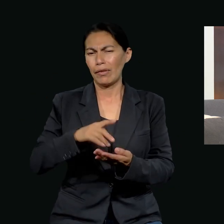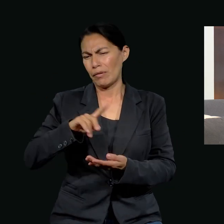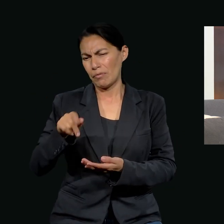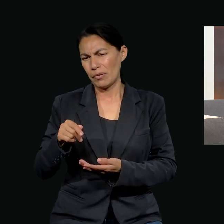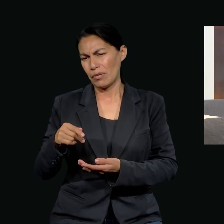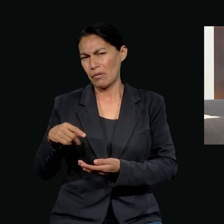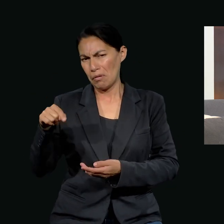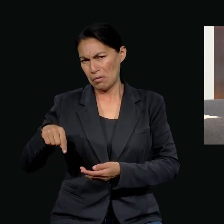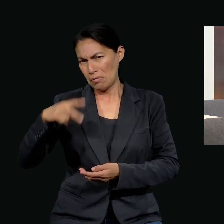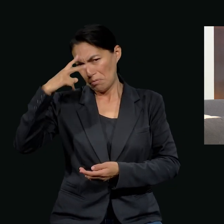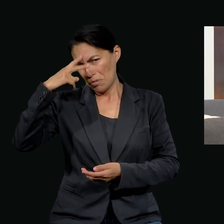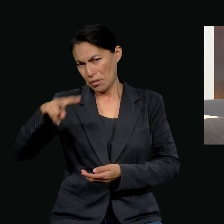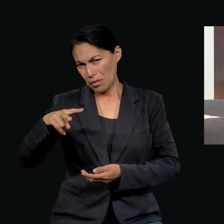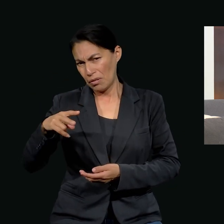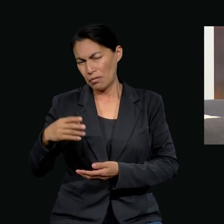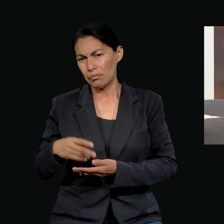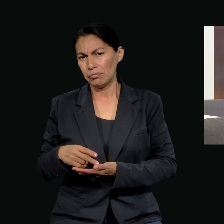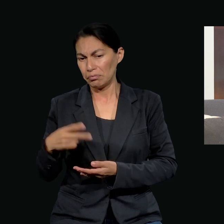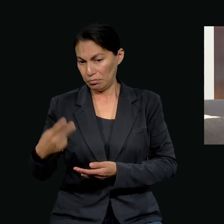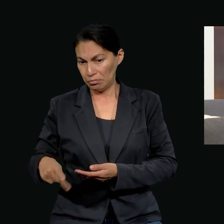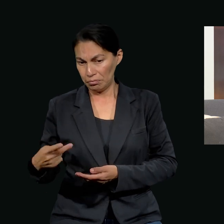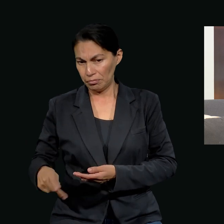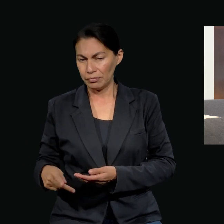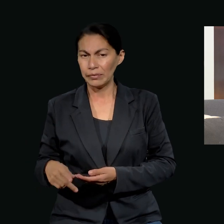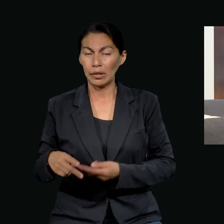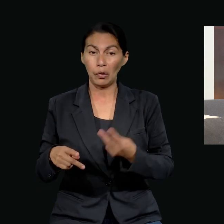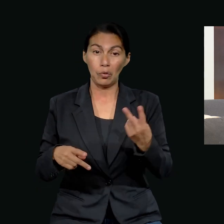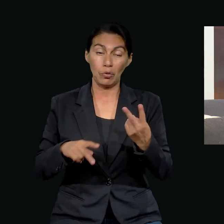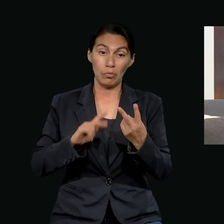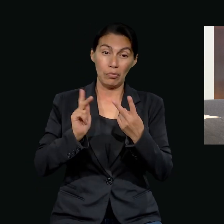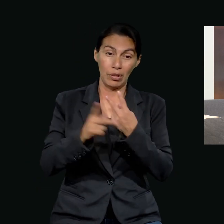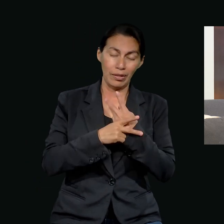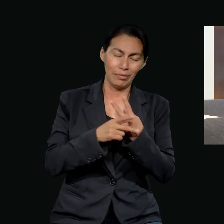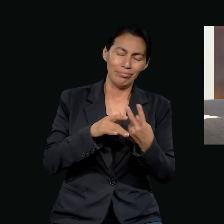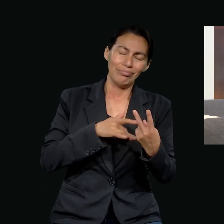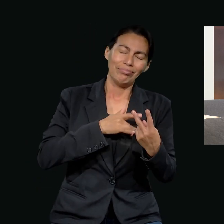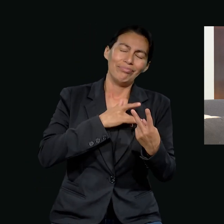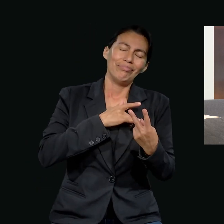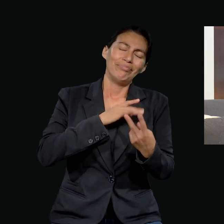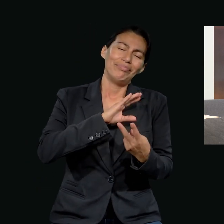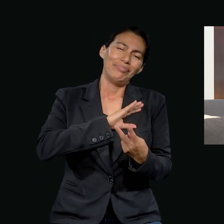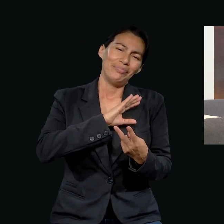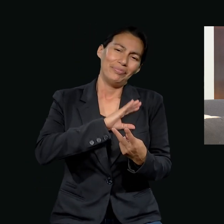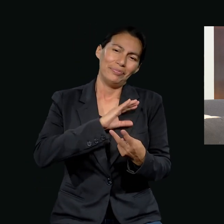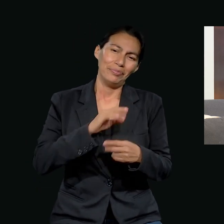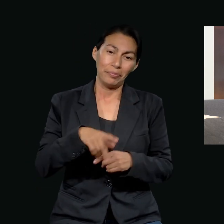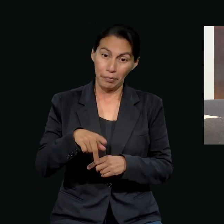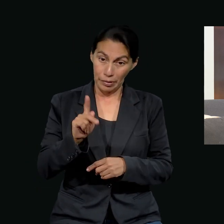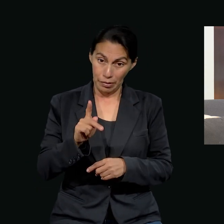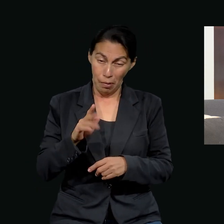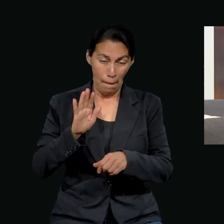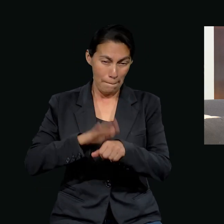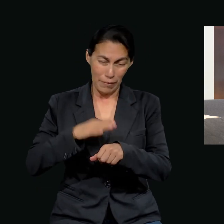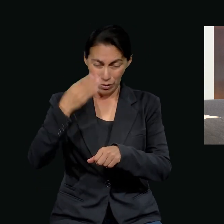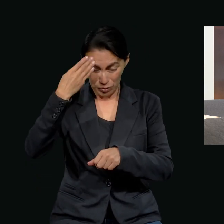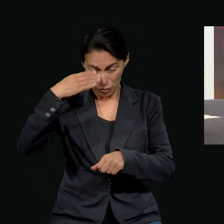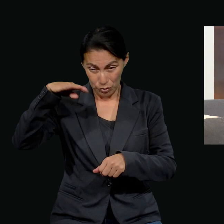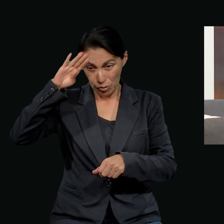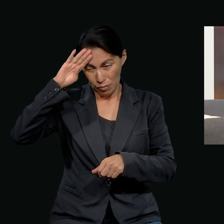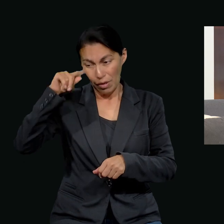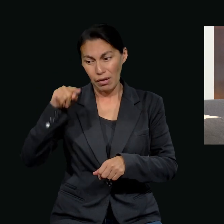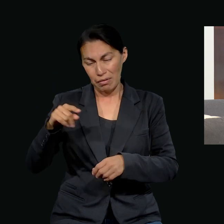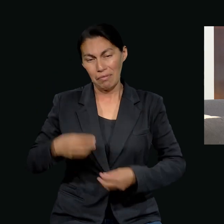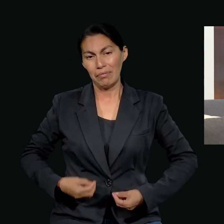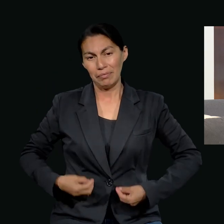naturalizado mexicano recientemente, pero, o sea, tengo los dos países en mi corazón. Pero bueno, la mayor parte de mi historia se escribió en